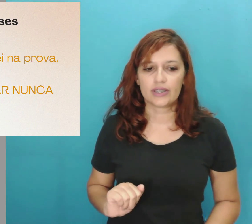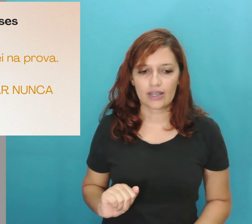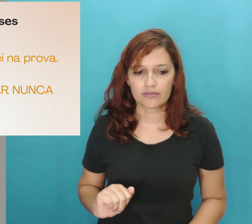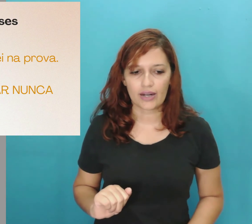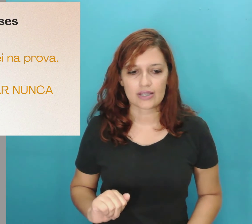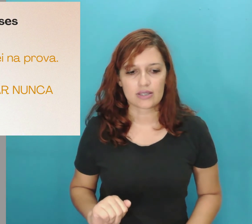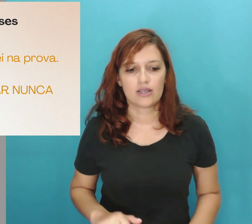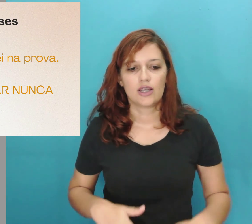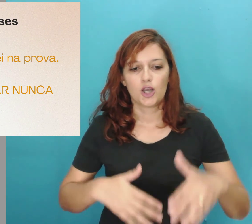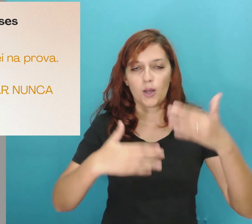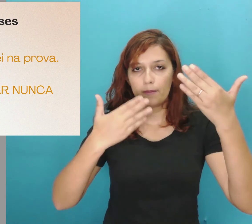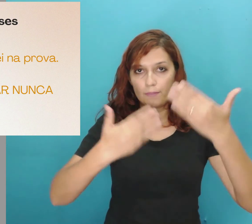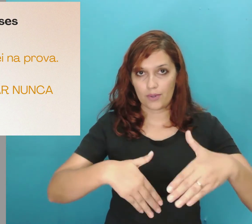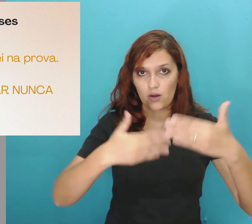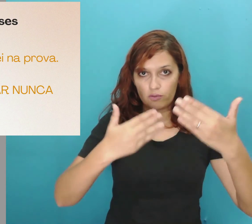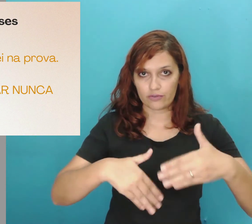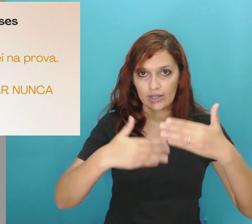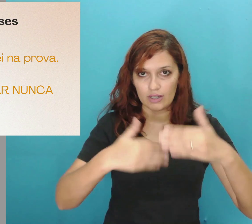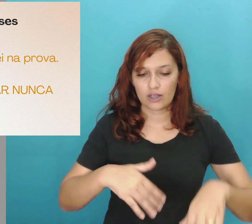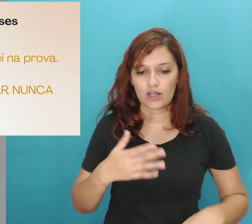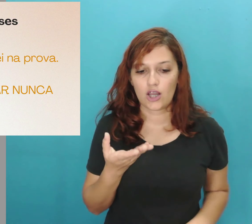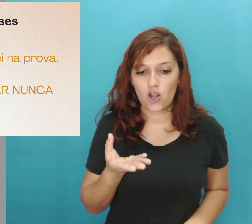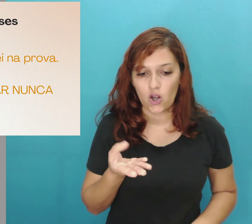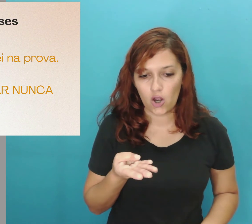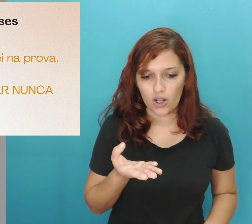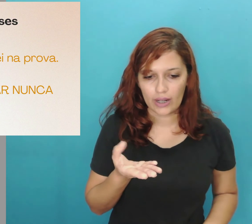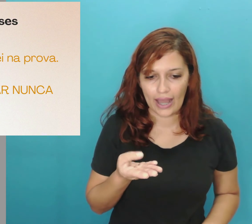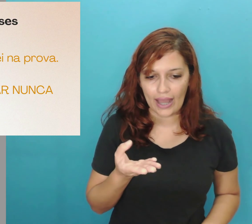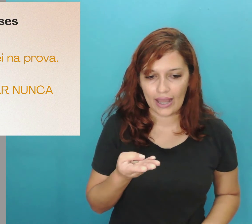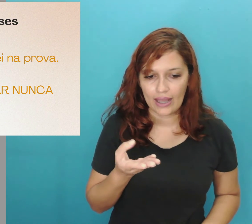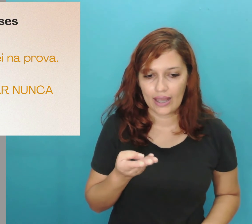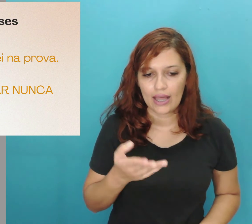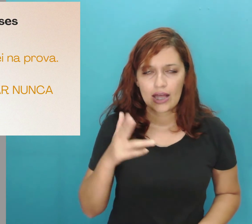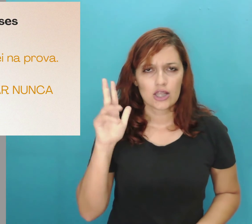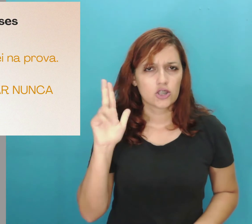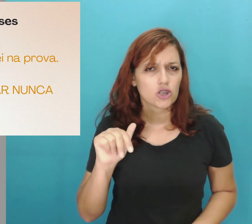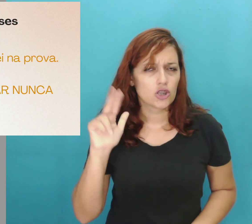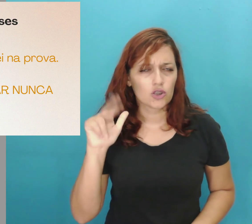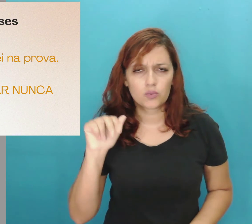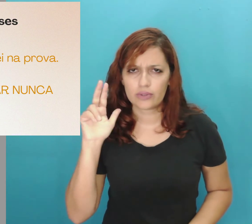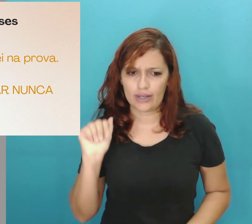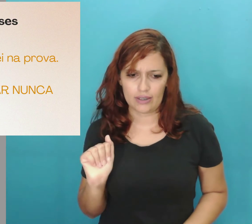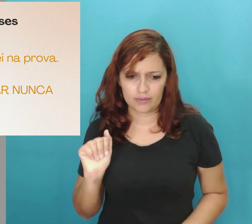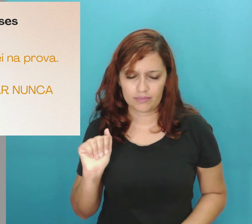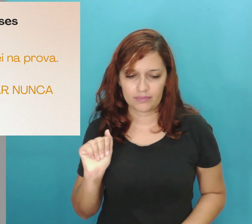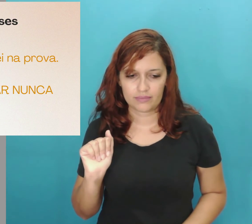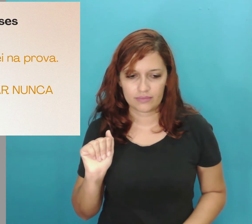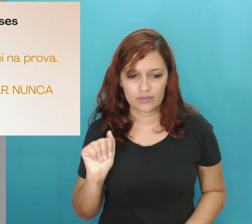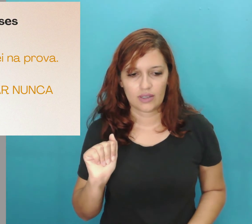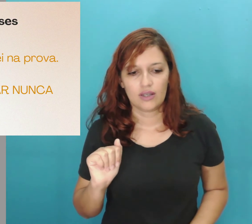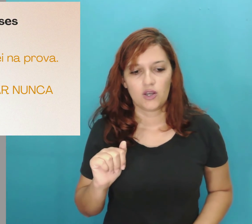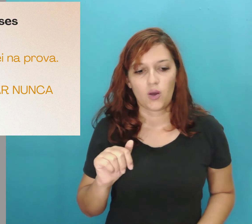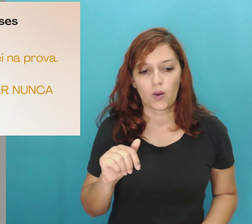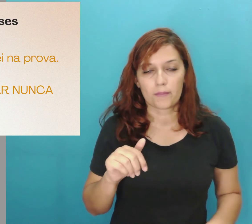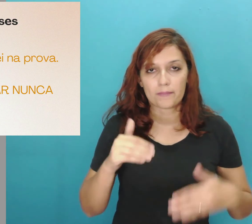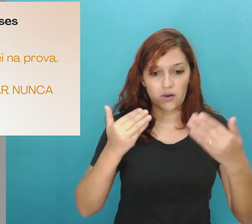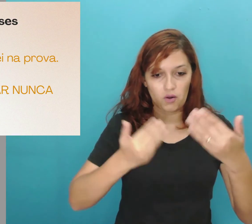da frase. Prova, colar, nunca. Ó,